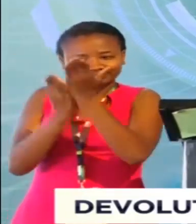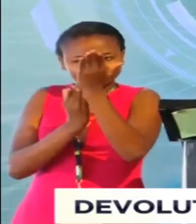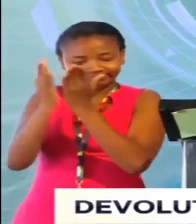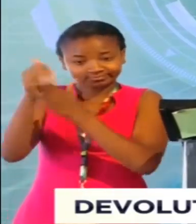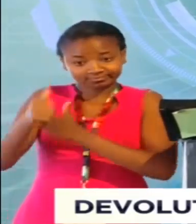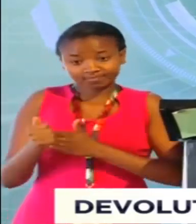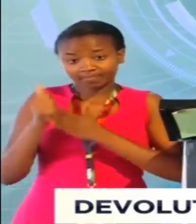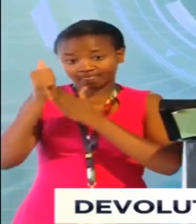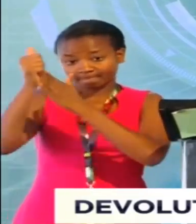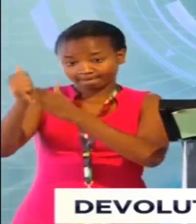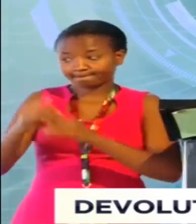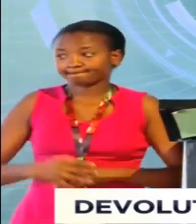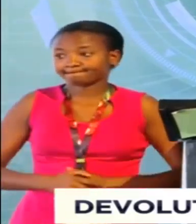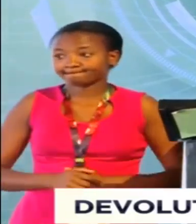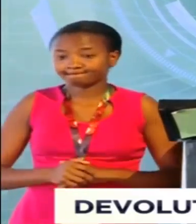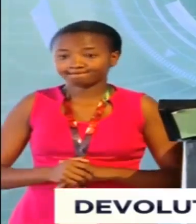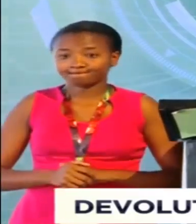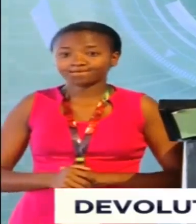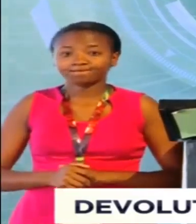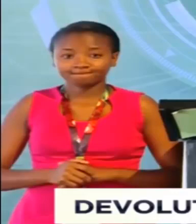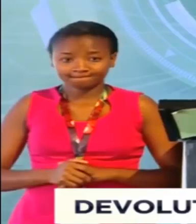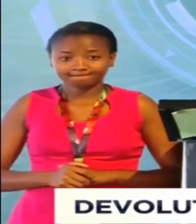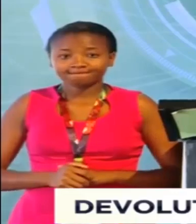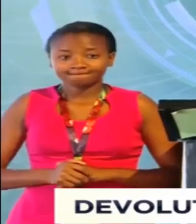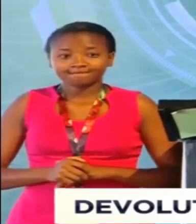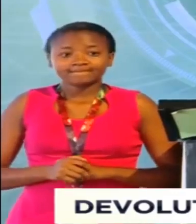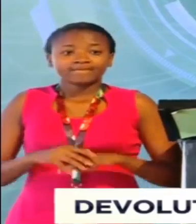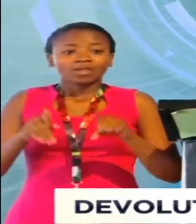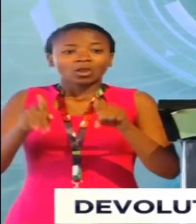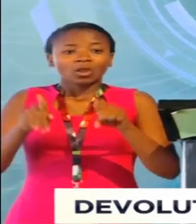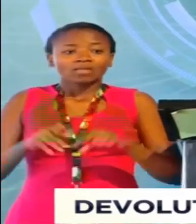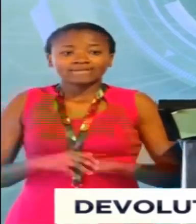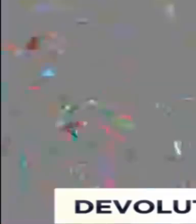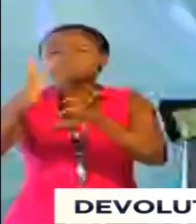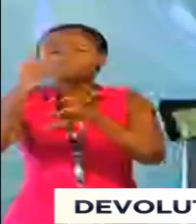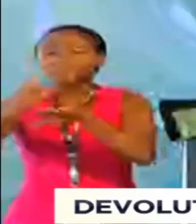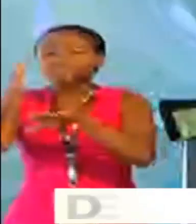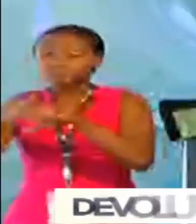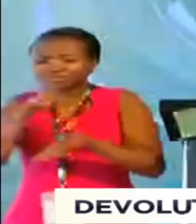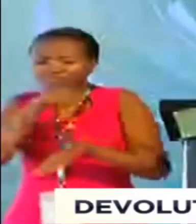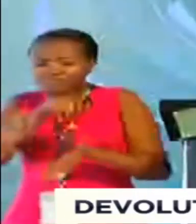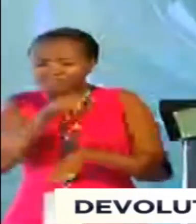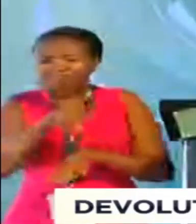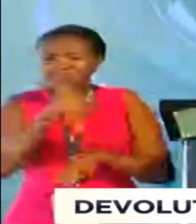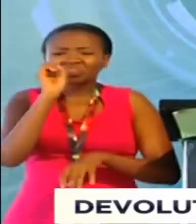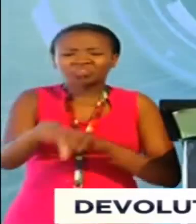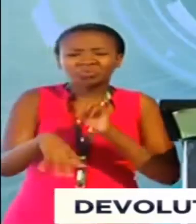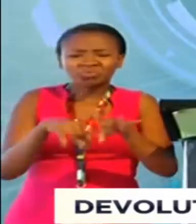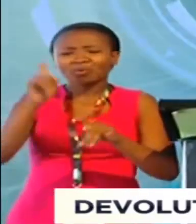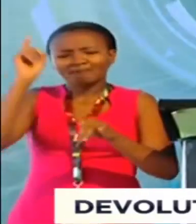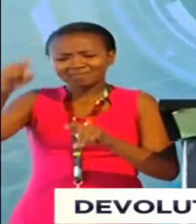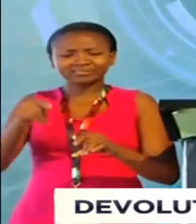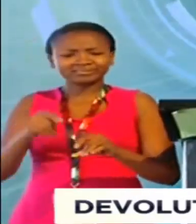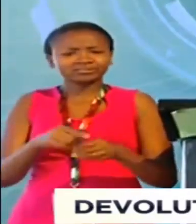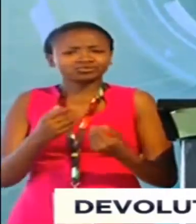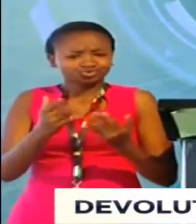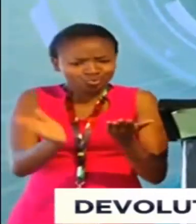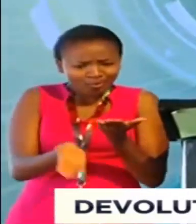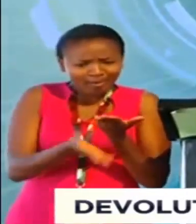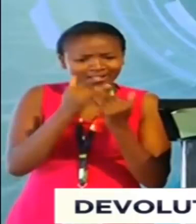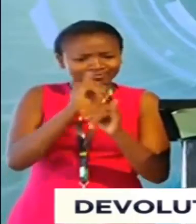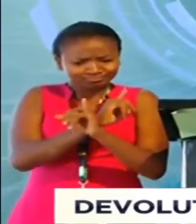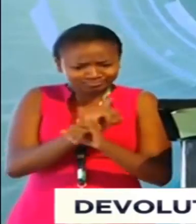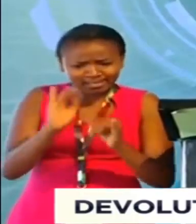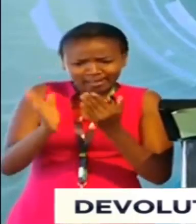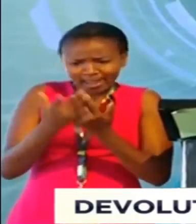leadership. Fiscal prudence and curbing wastage is a must at all levels to fully